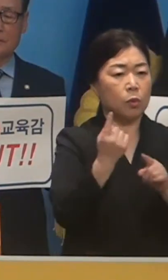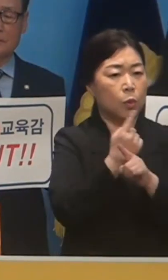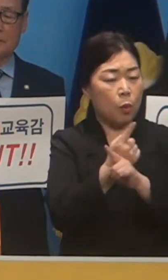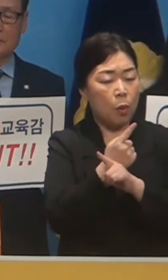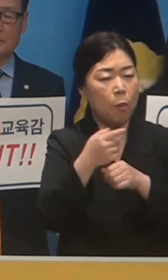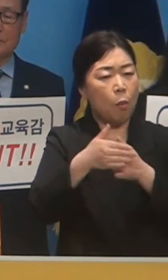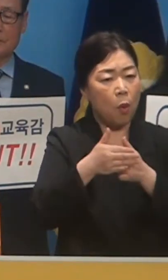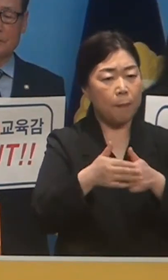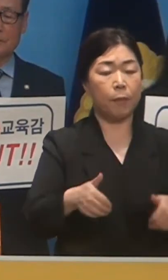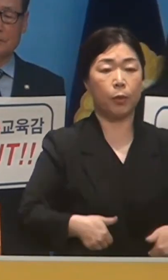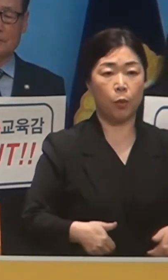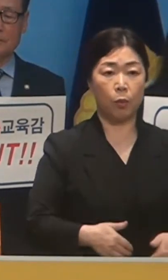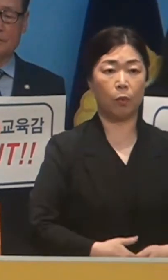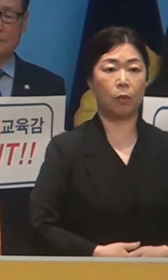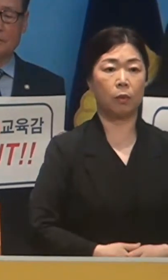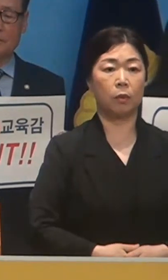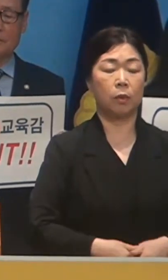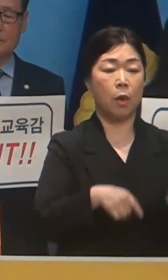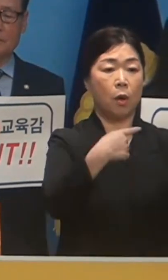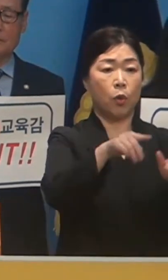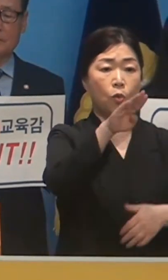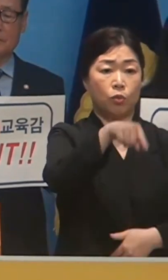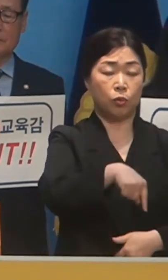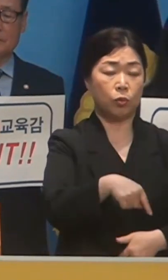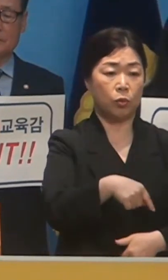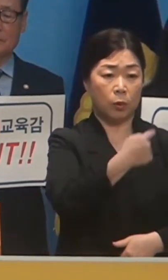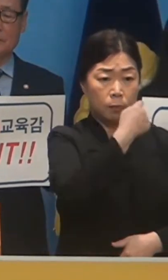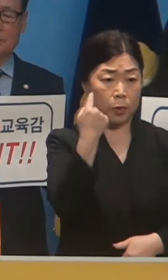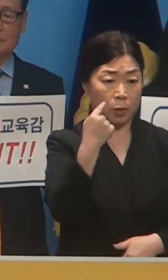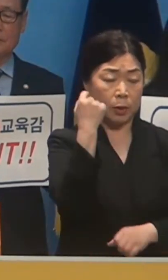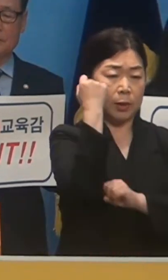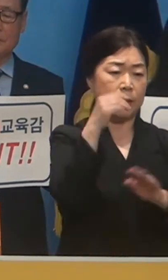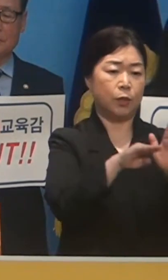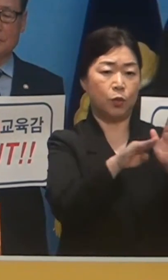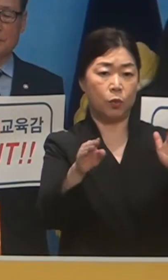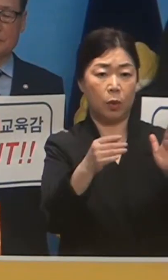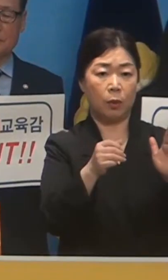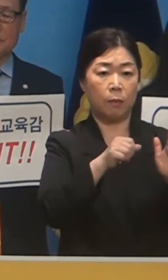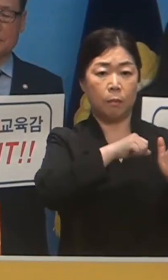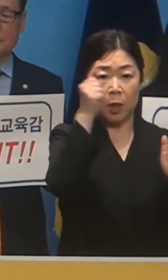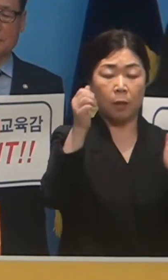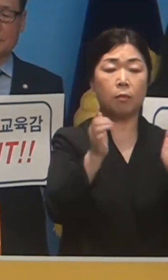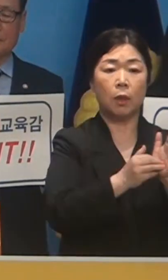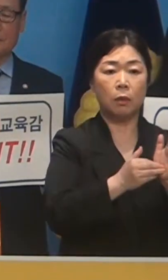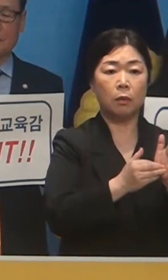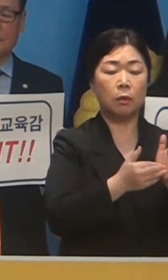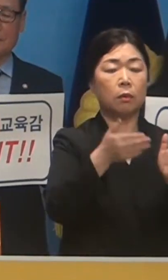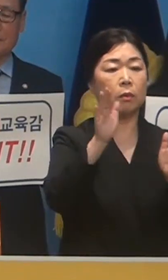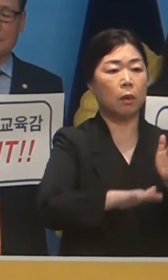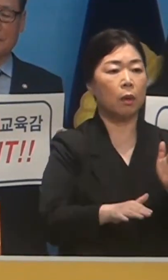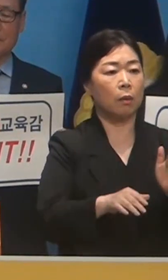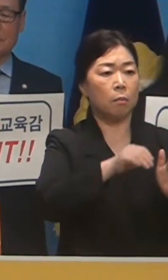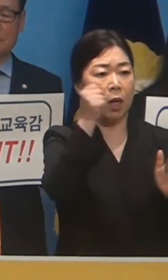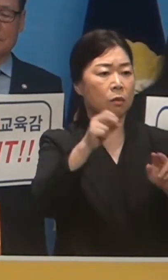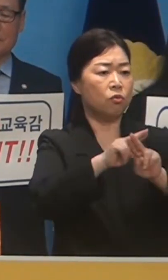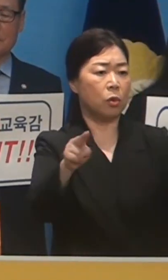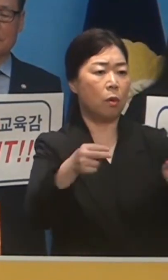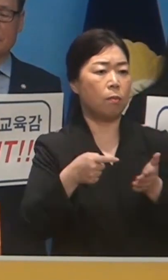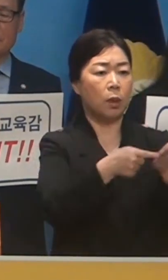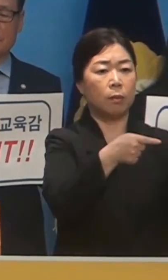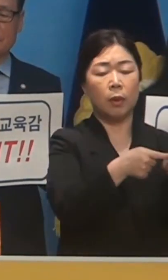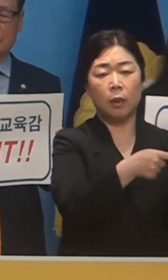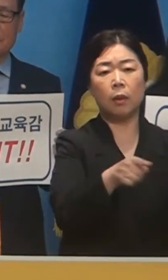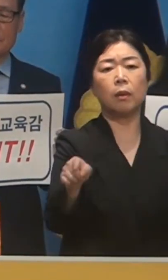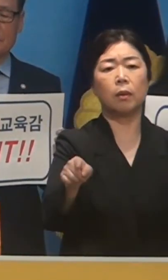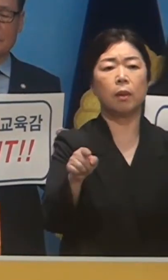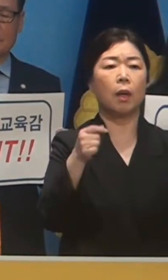이미 교육부의 검정 기준을 통과한 교과서의 검정 합격을 취소하라고 하는 것은 말도 되지